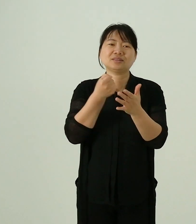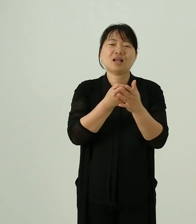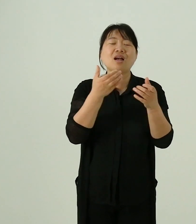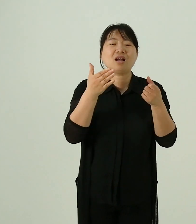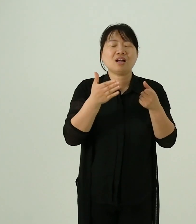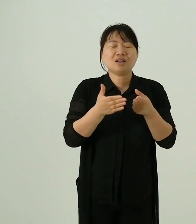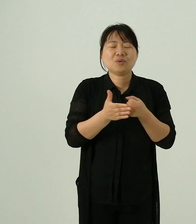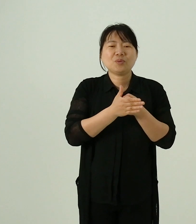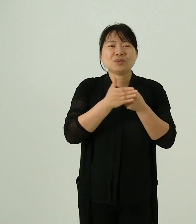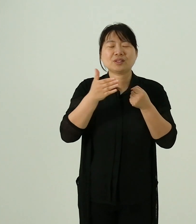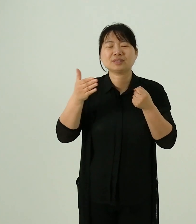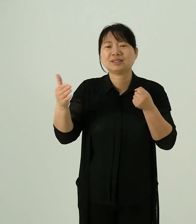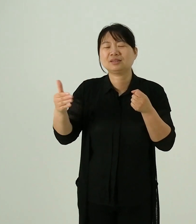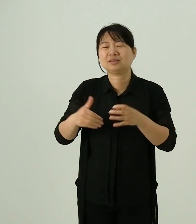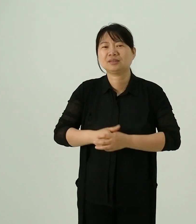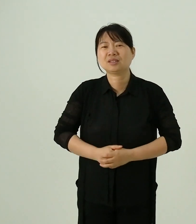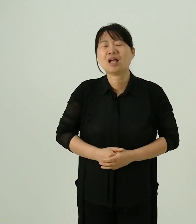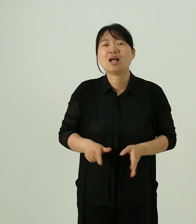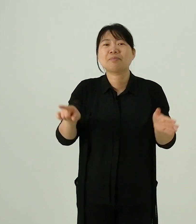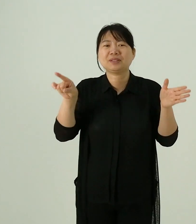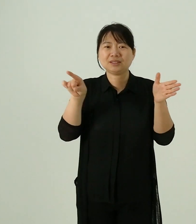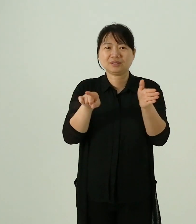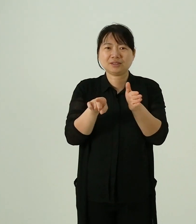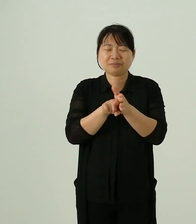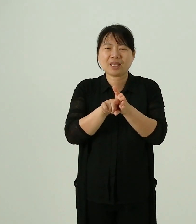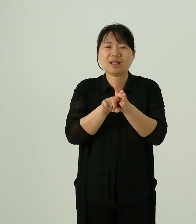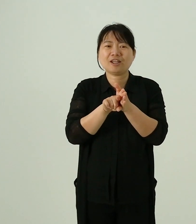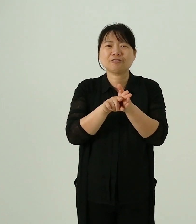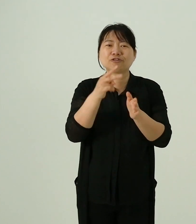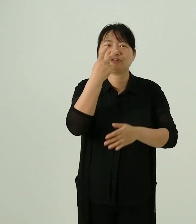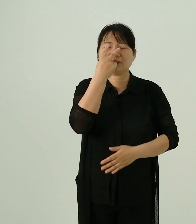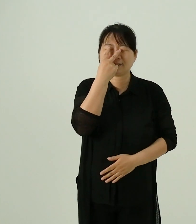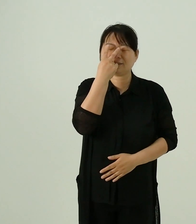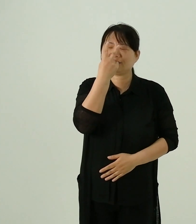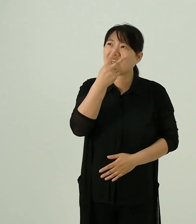확정되어 싸우니 믿음에